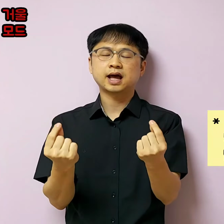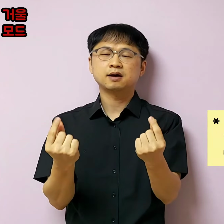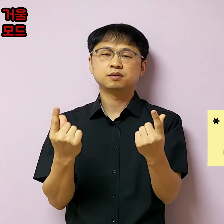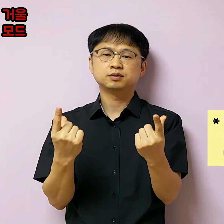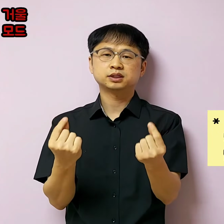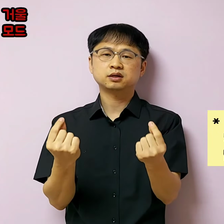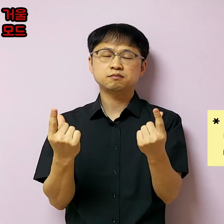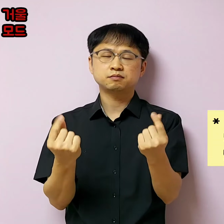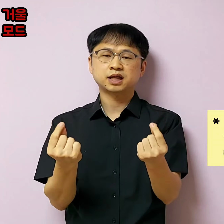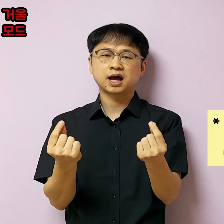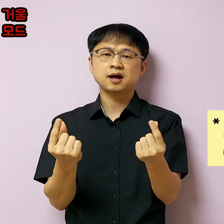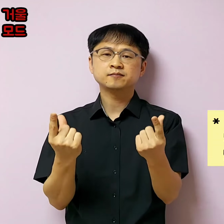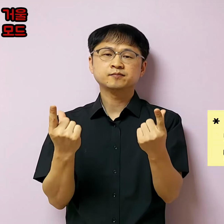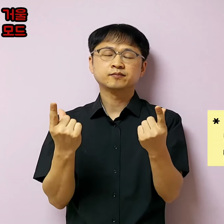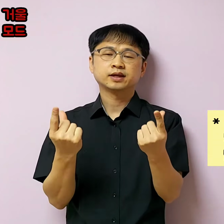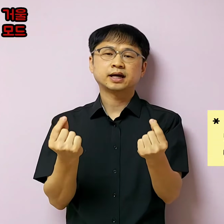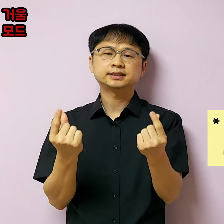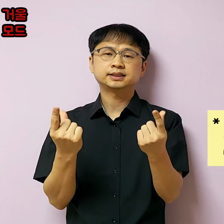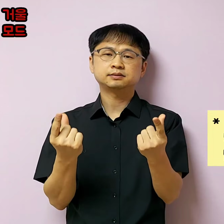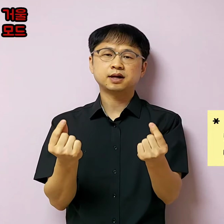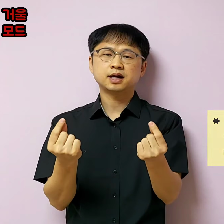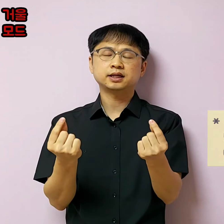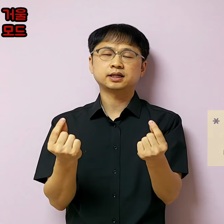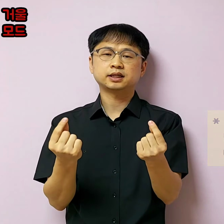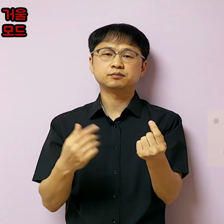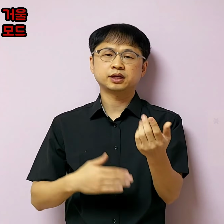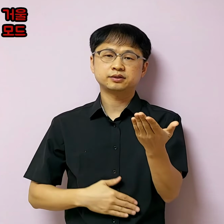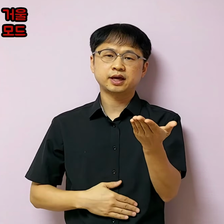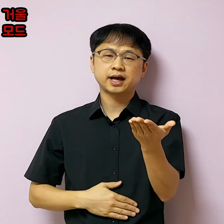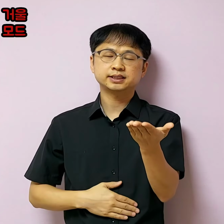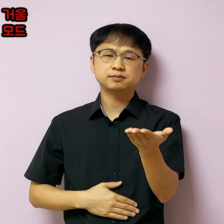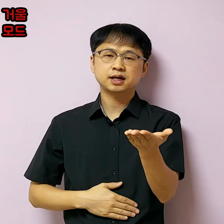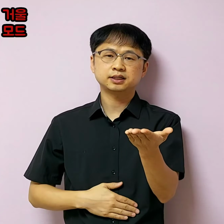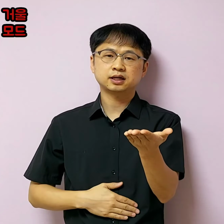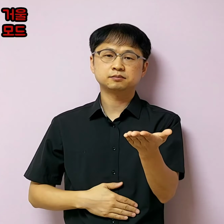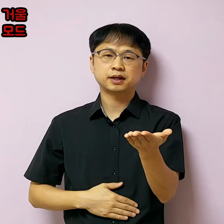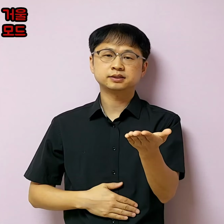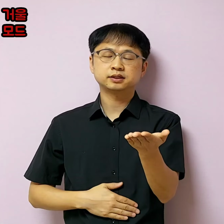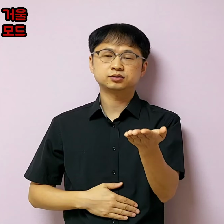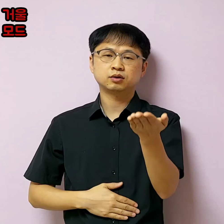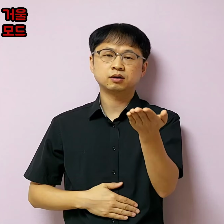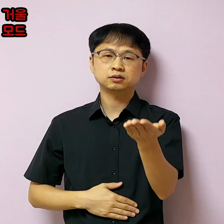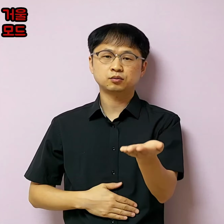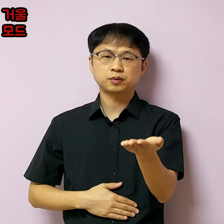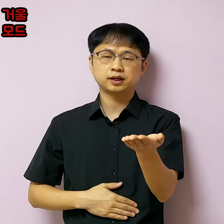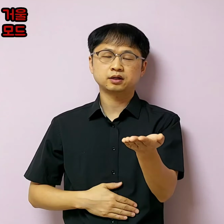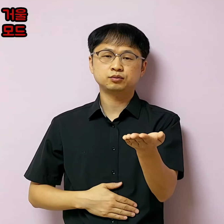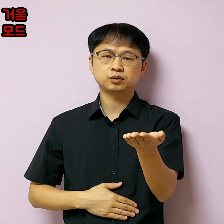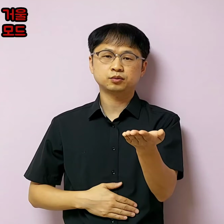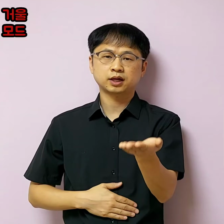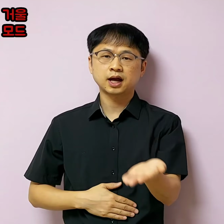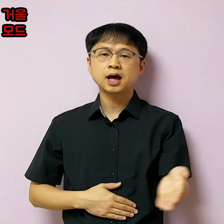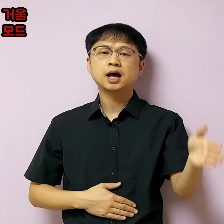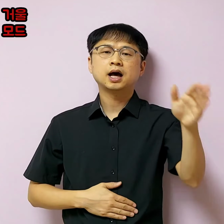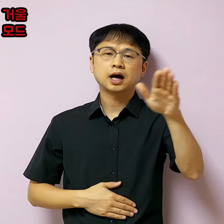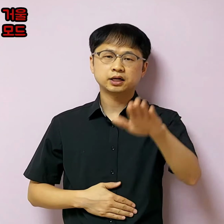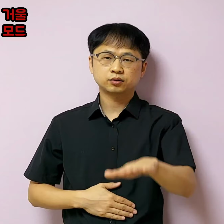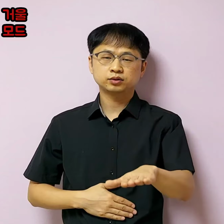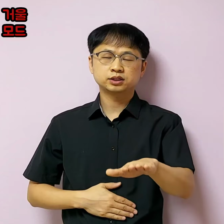같다, 뭐뭐처럼입니다. 같지만 했기 때문에 뒤에 하지만이라는 반전의 수어 손바닥을 위로 보다가 아래로